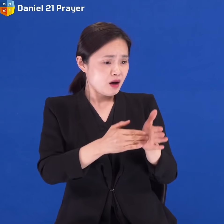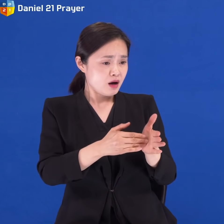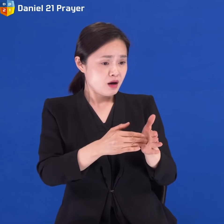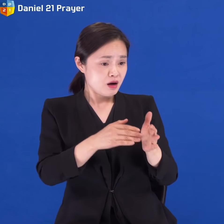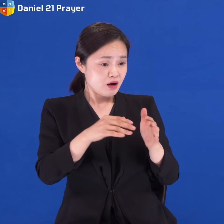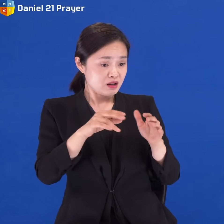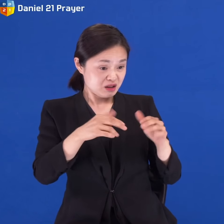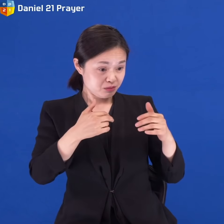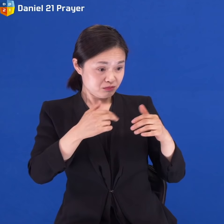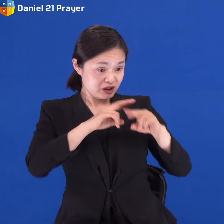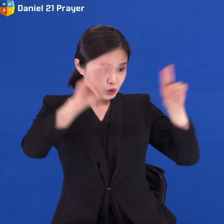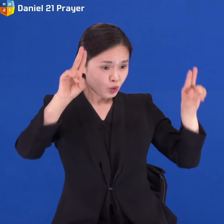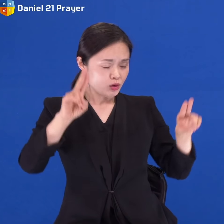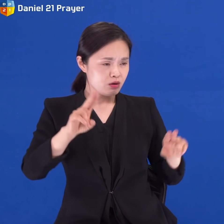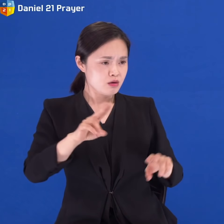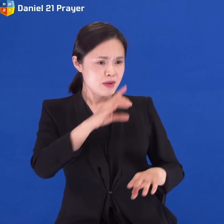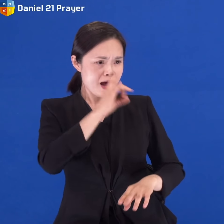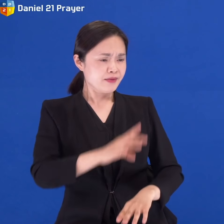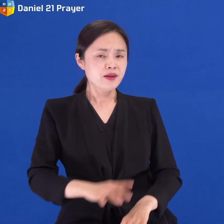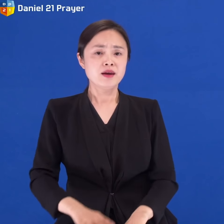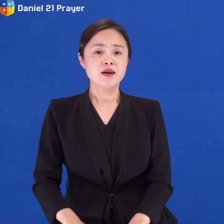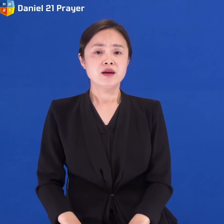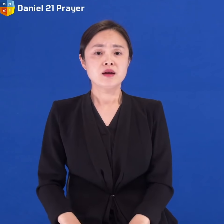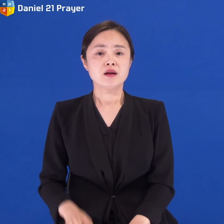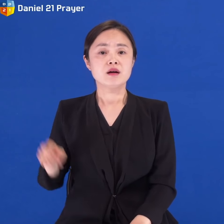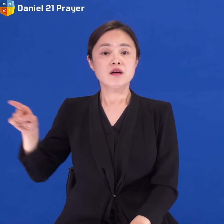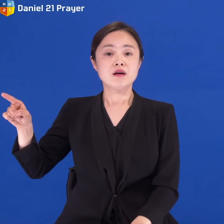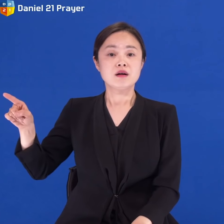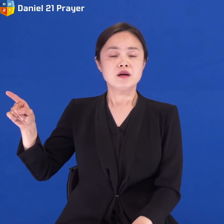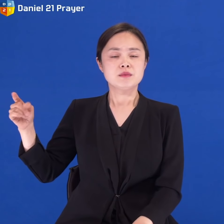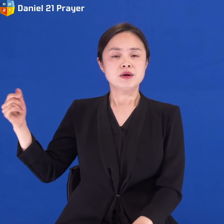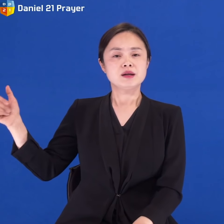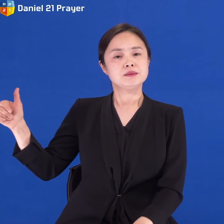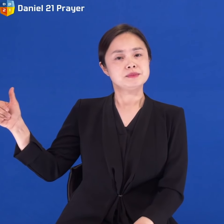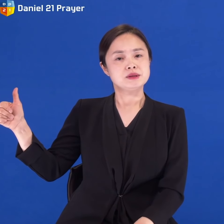지금 생각하면 그 애기 아빠도 제가